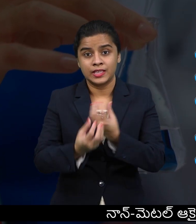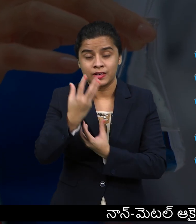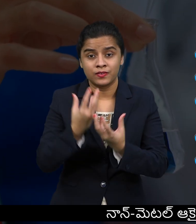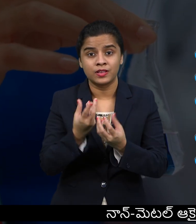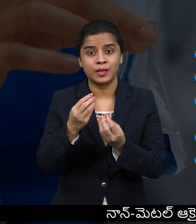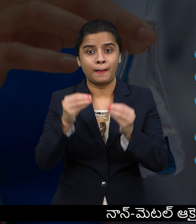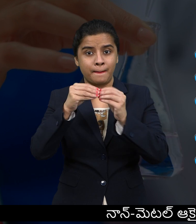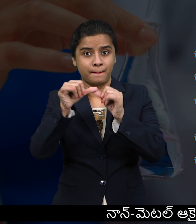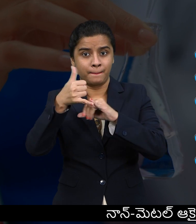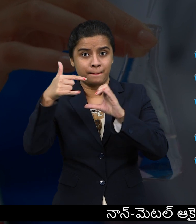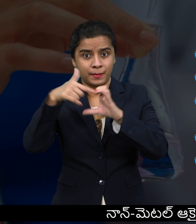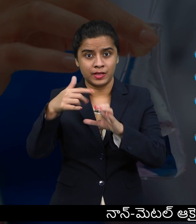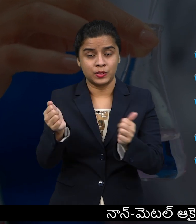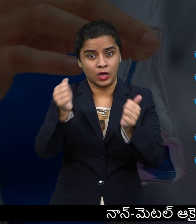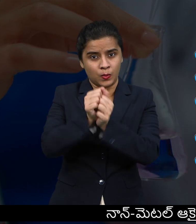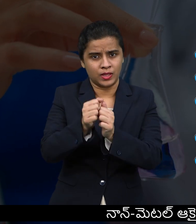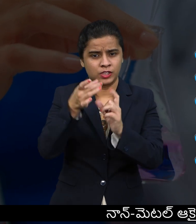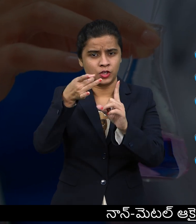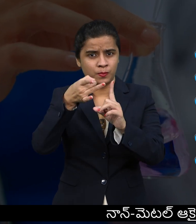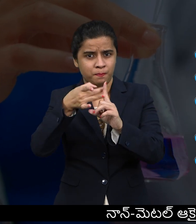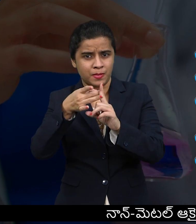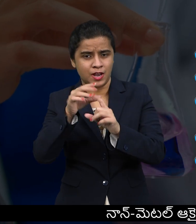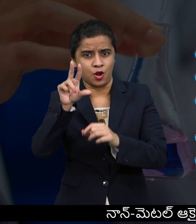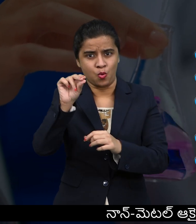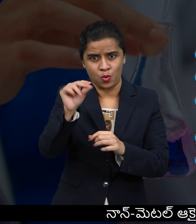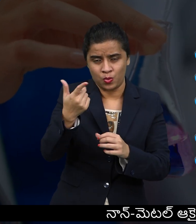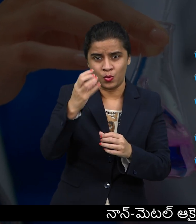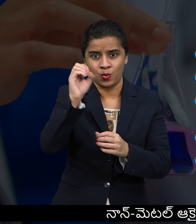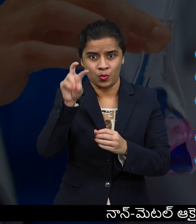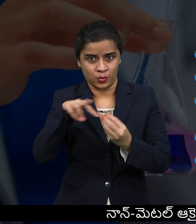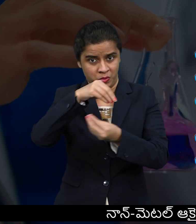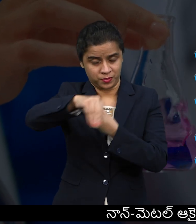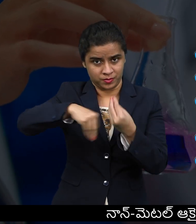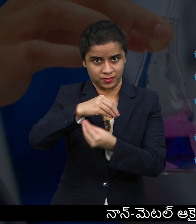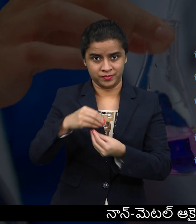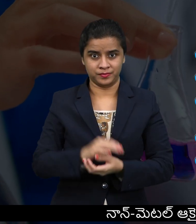నాన్ మెటల్ ఆక్సైడ్తో బేస్ యొక్క ప్రతిచర్య.